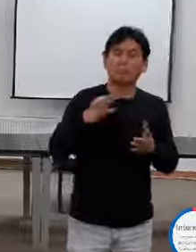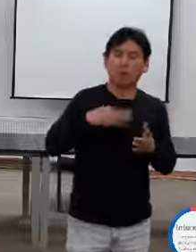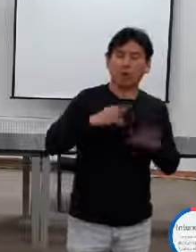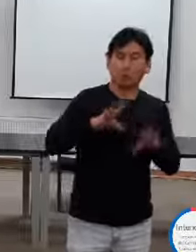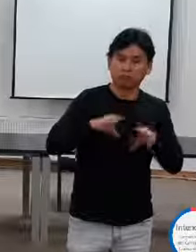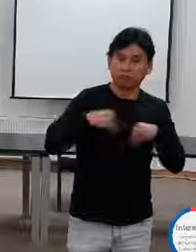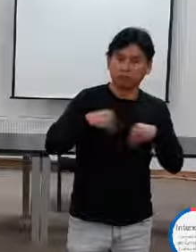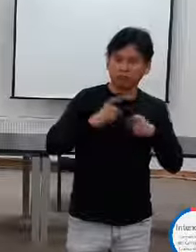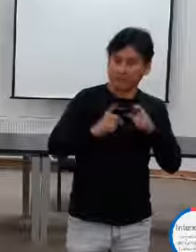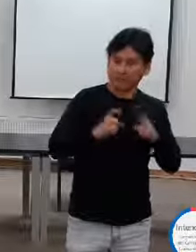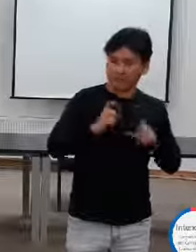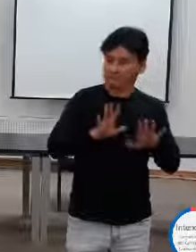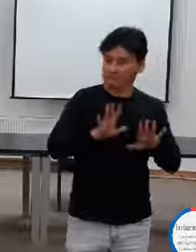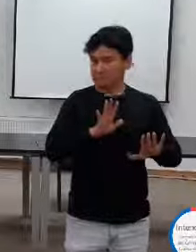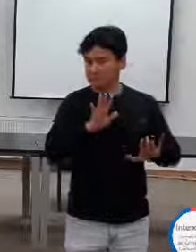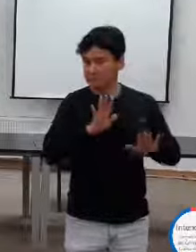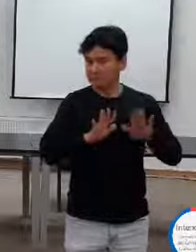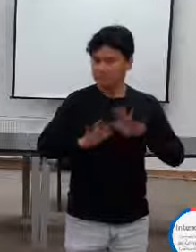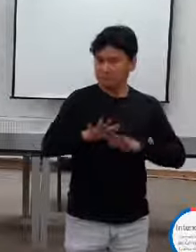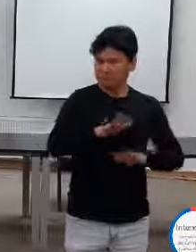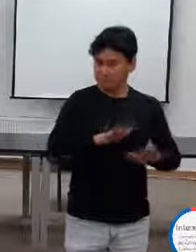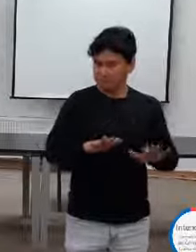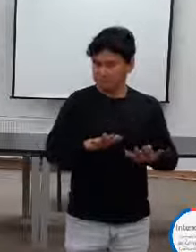al estar en crisis económica